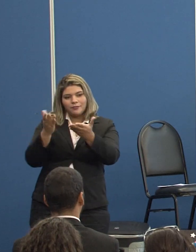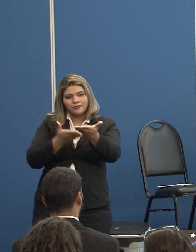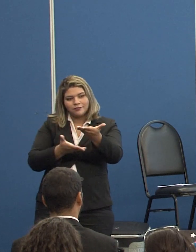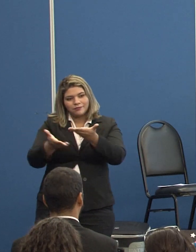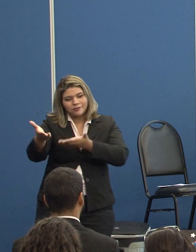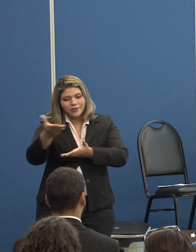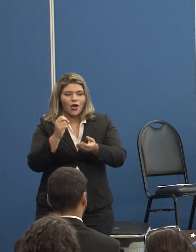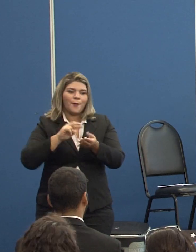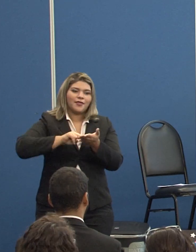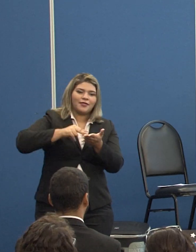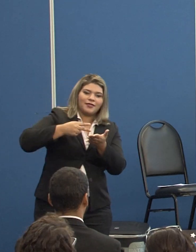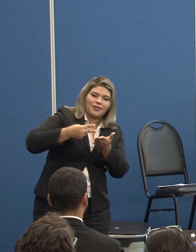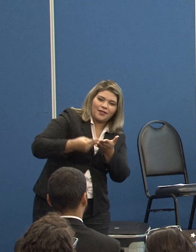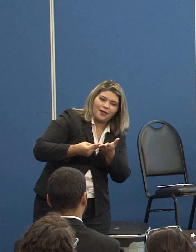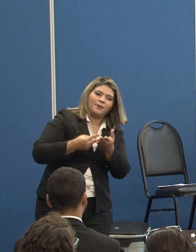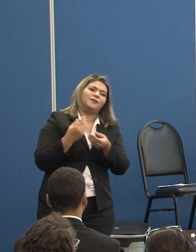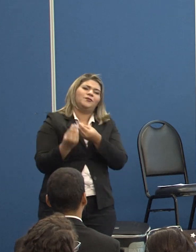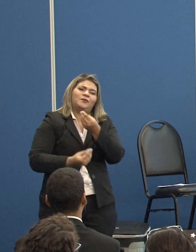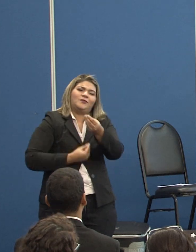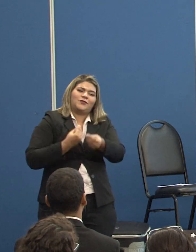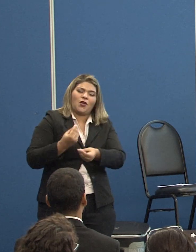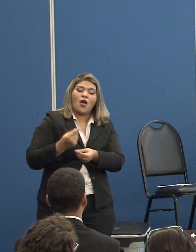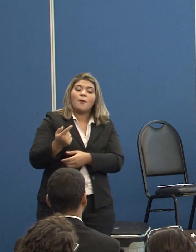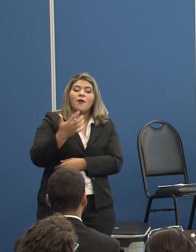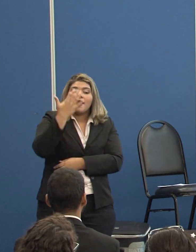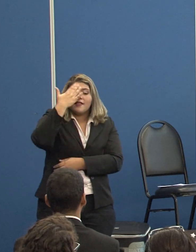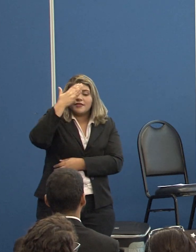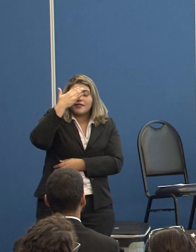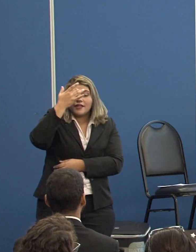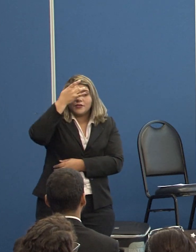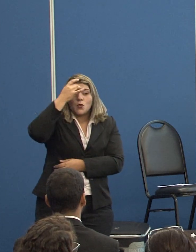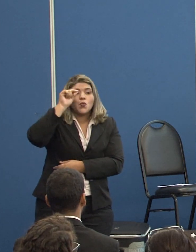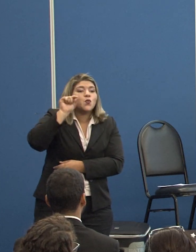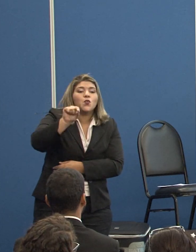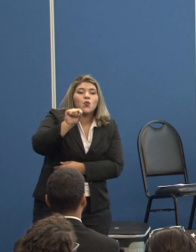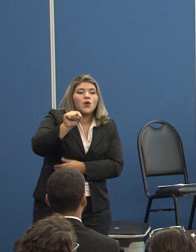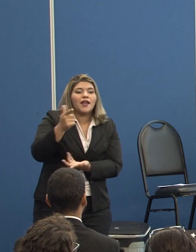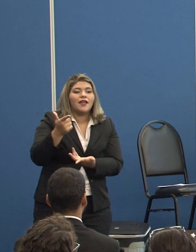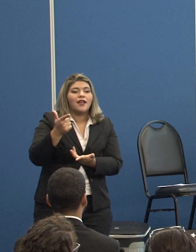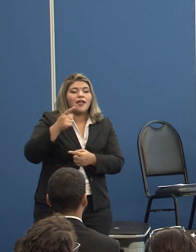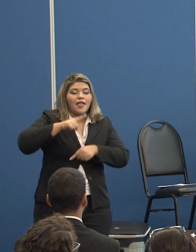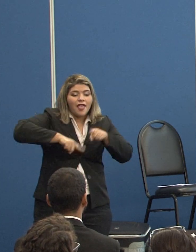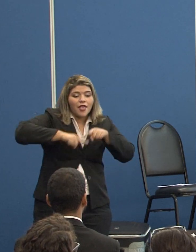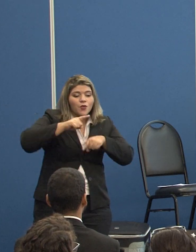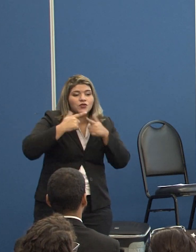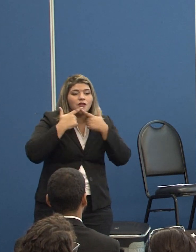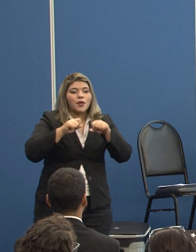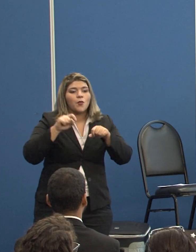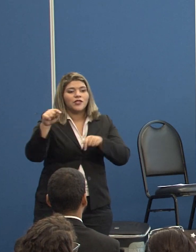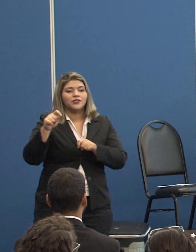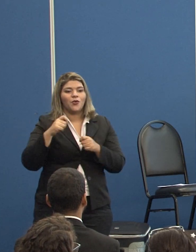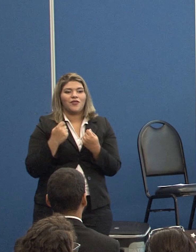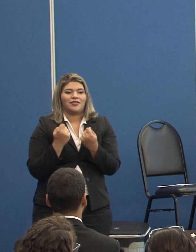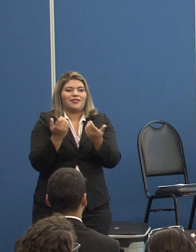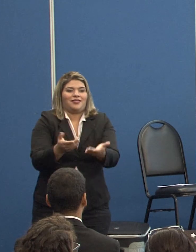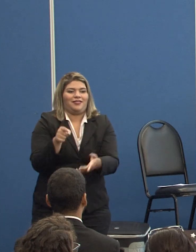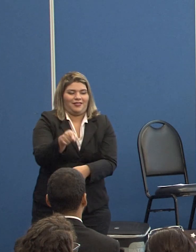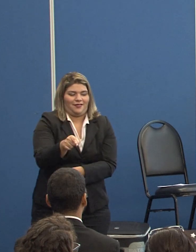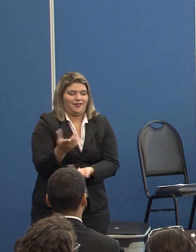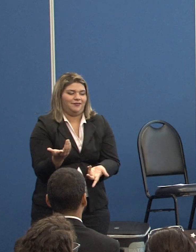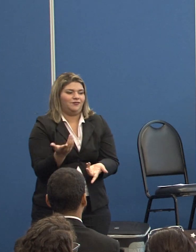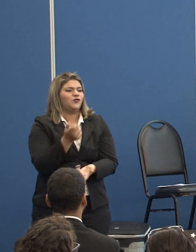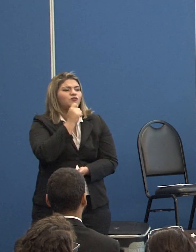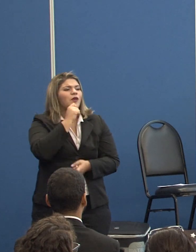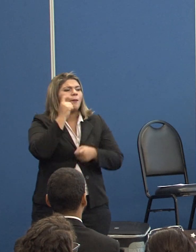a interpretação, como é que ele entende esse texto, o que esse texto tem de recursos linguísticos, sem me preocupar com